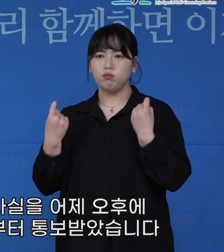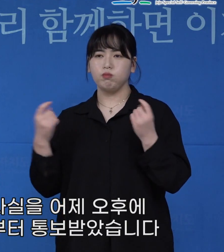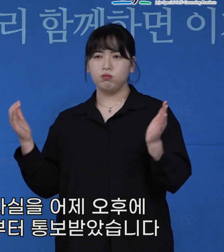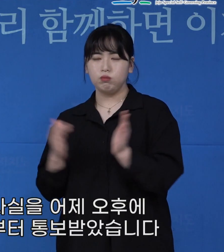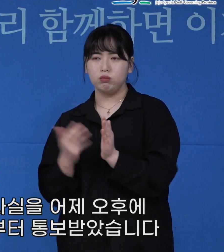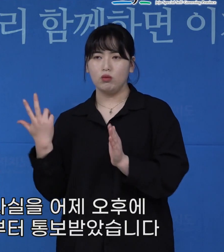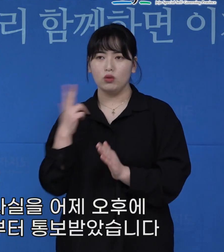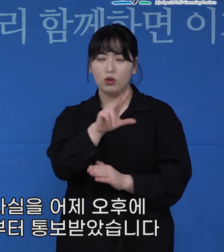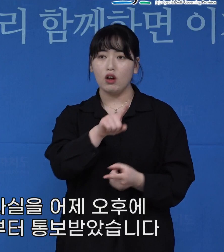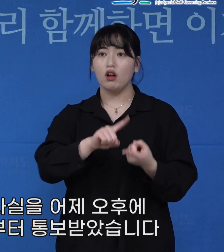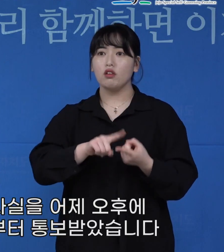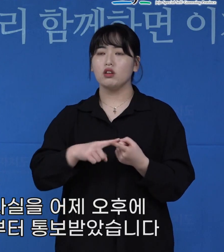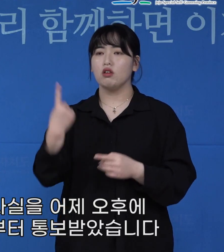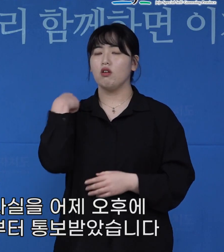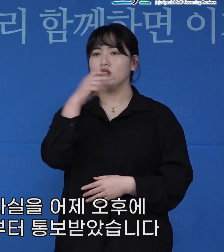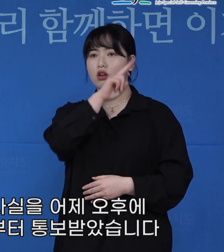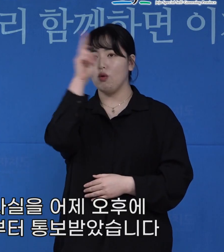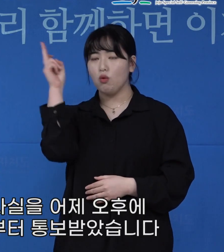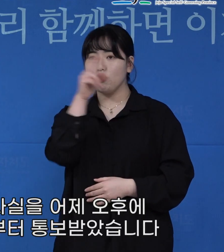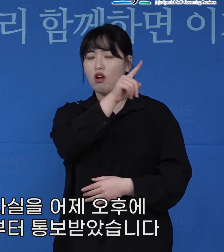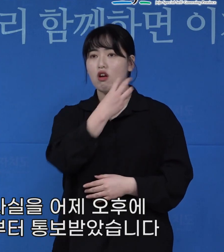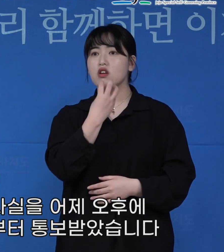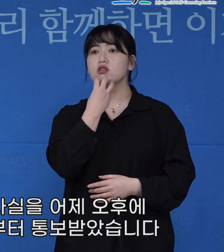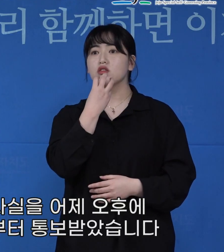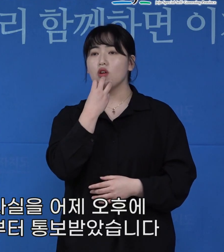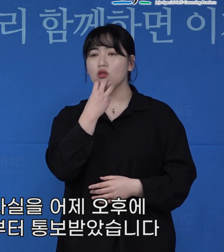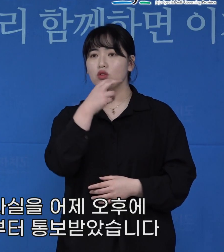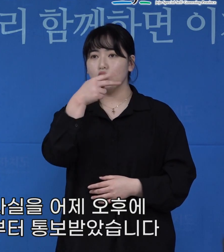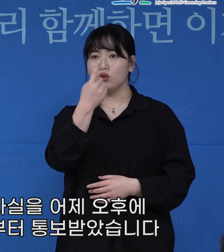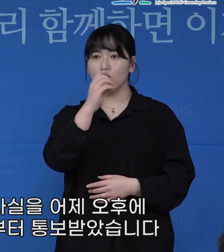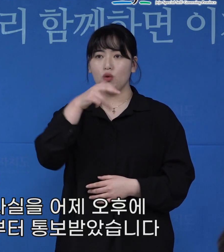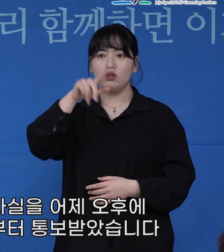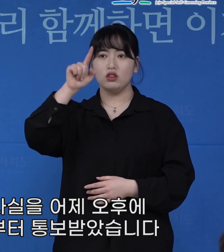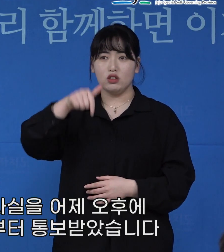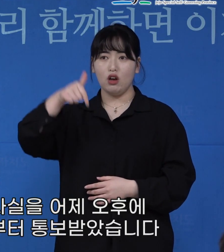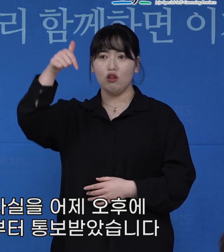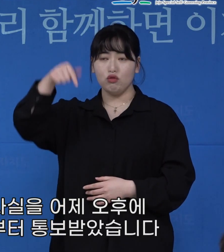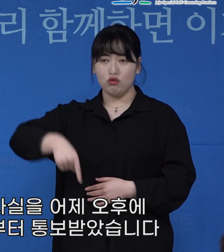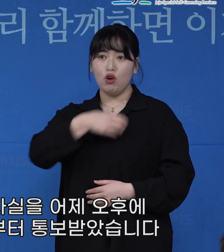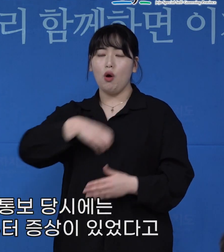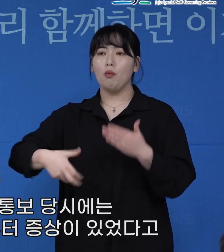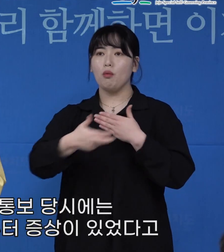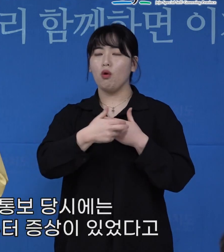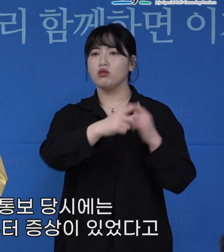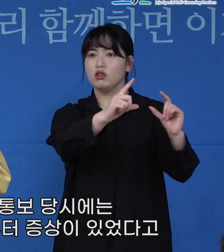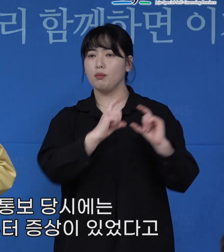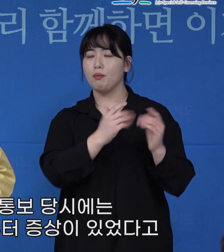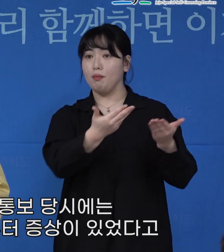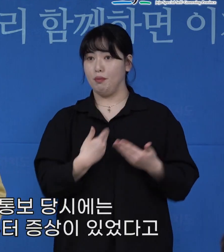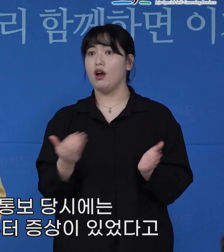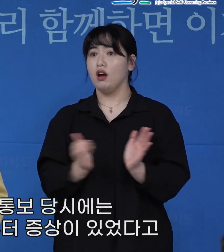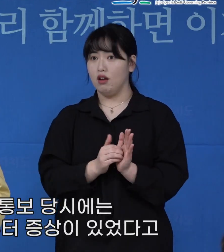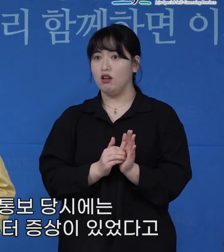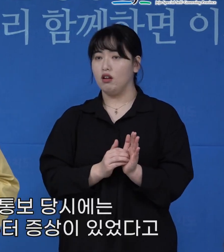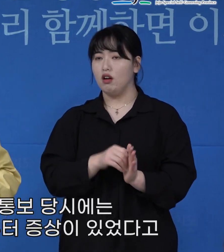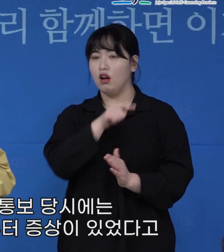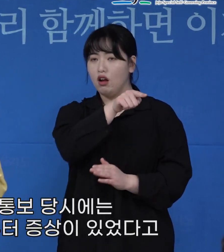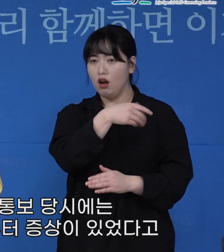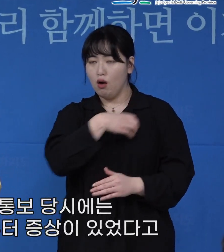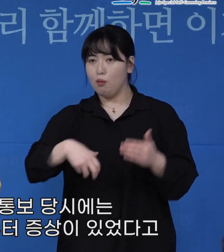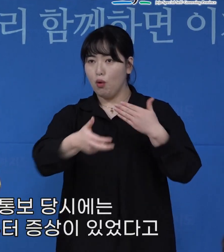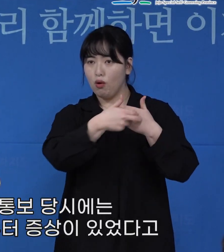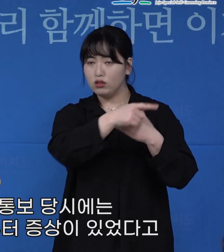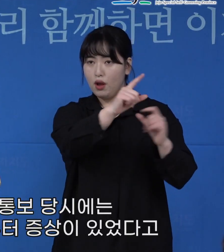사실을 어제 오후에 서울 동작구 보건소로부터 통보받았습니다. 동작구